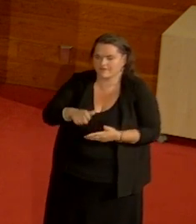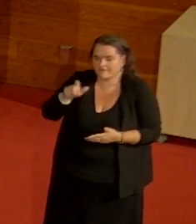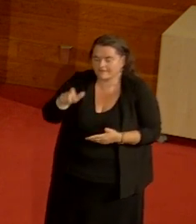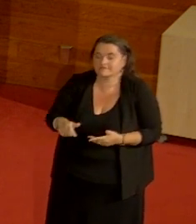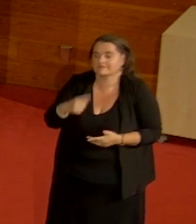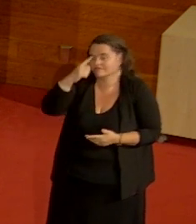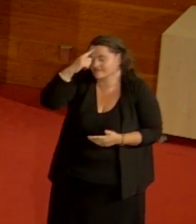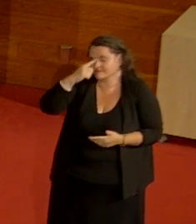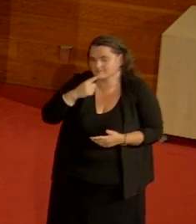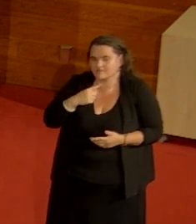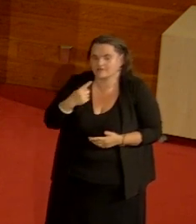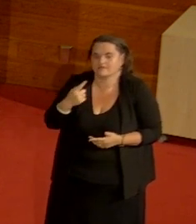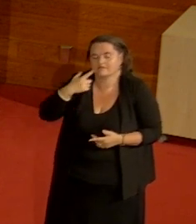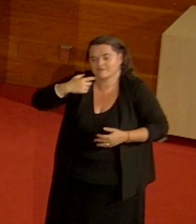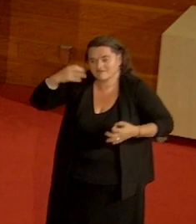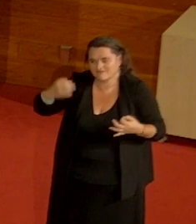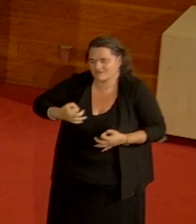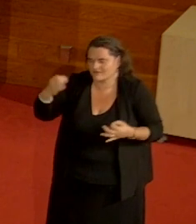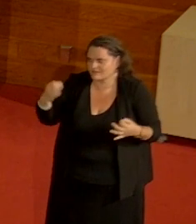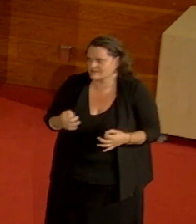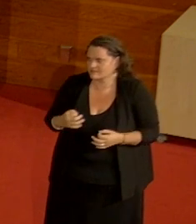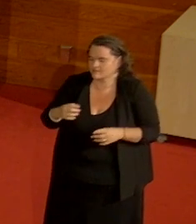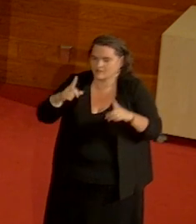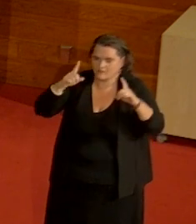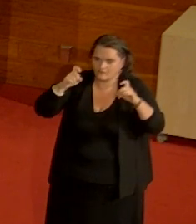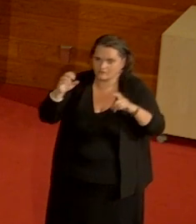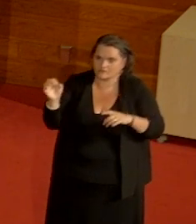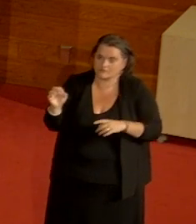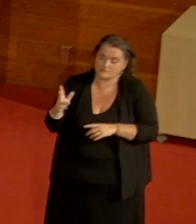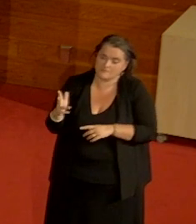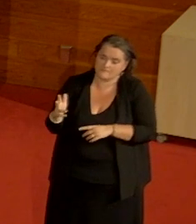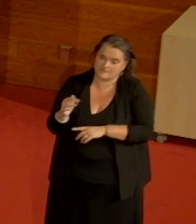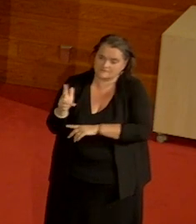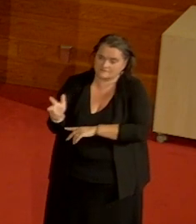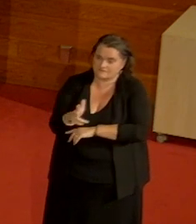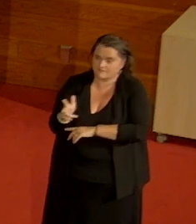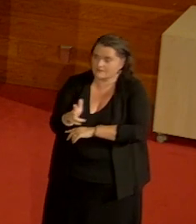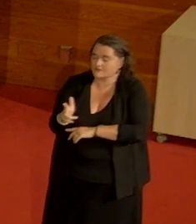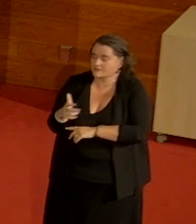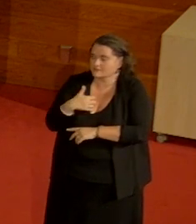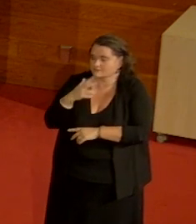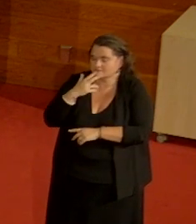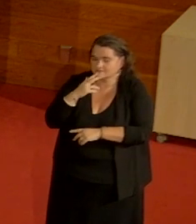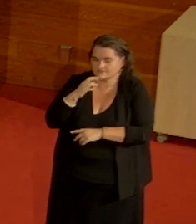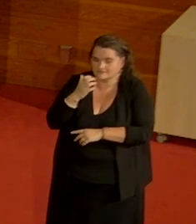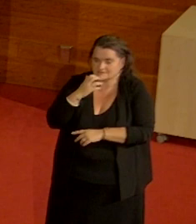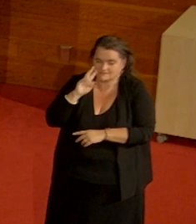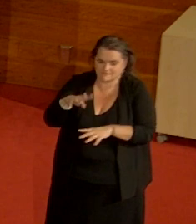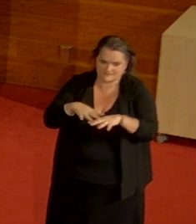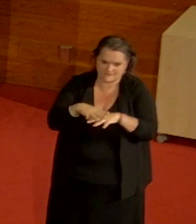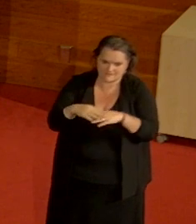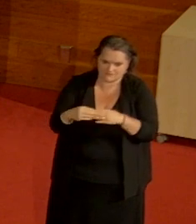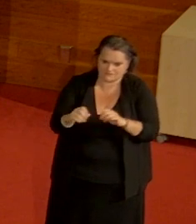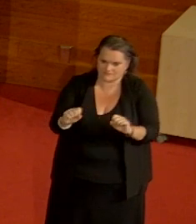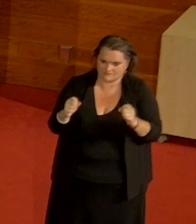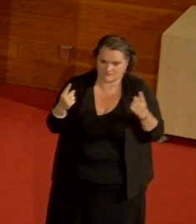en imágenes de realidad especialmente fot ía y vídeo si si si observáis la mayoría de las redes más usadas